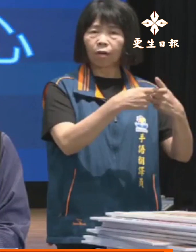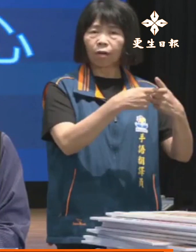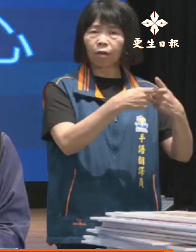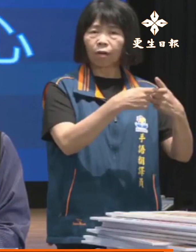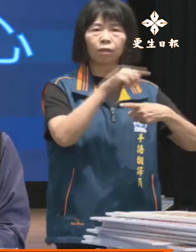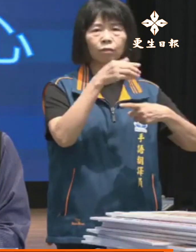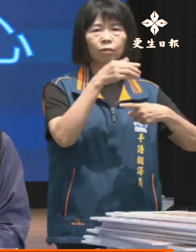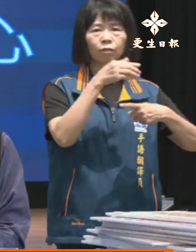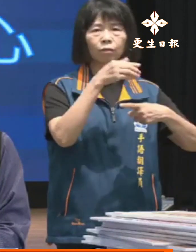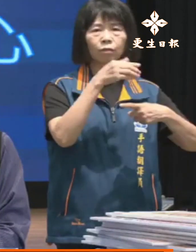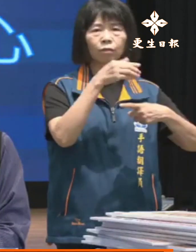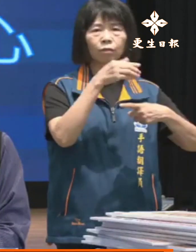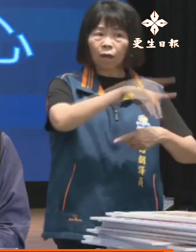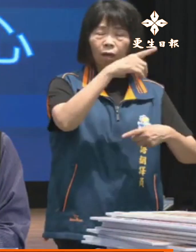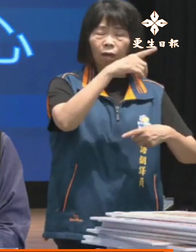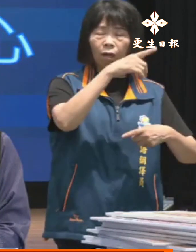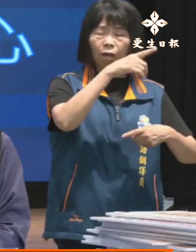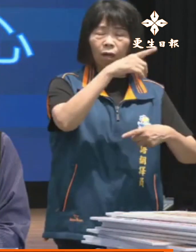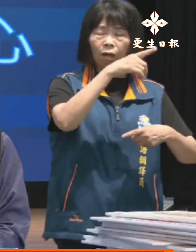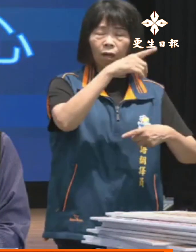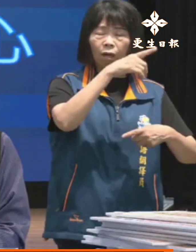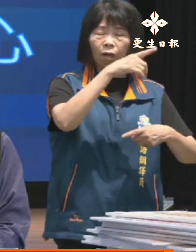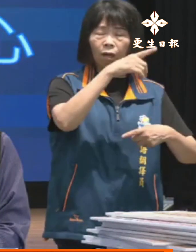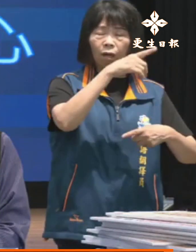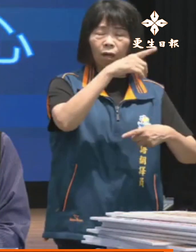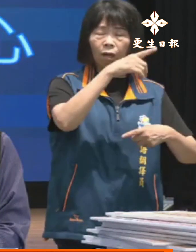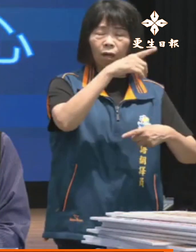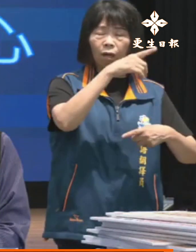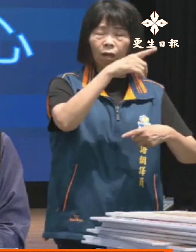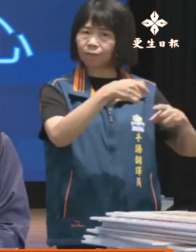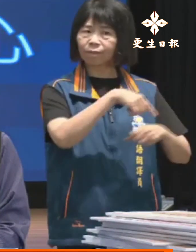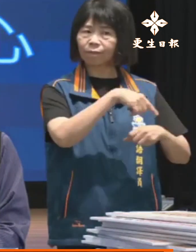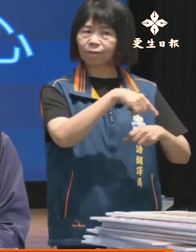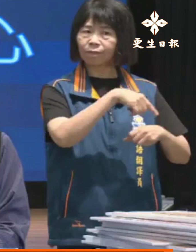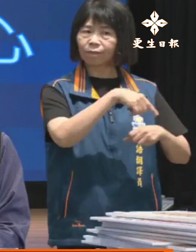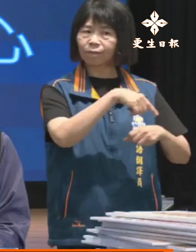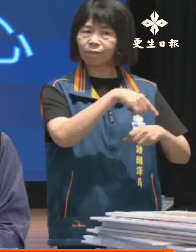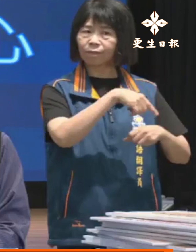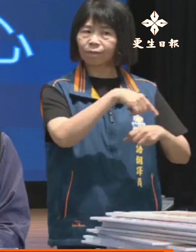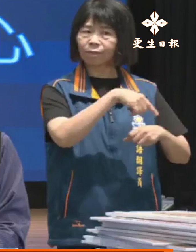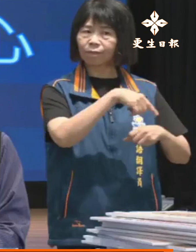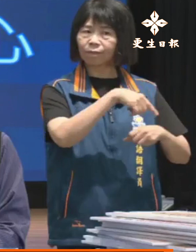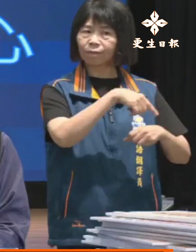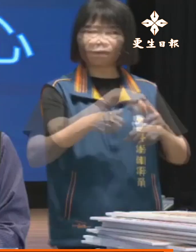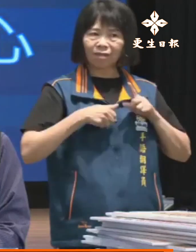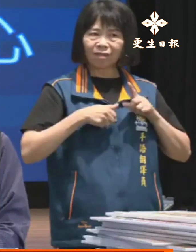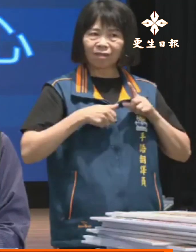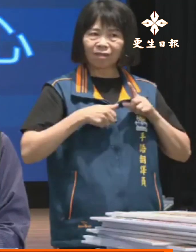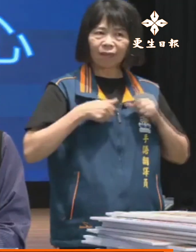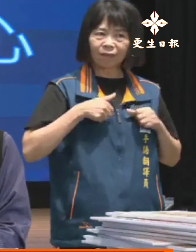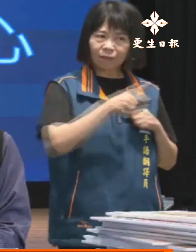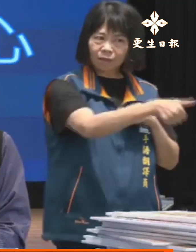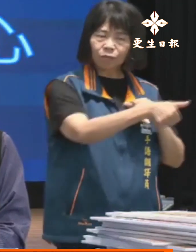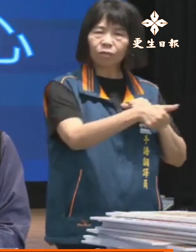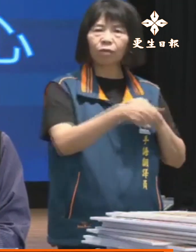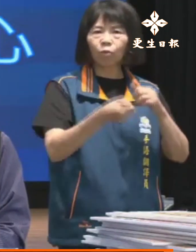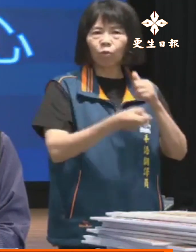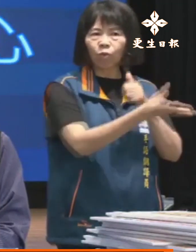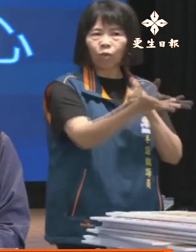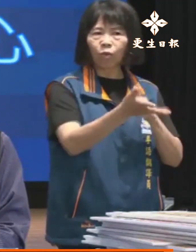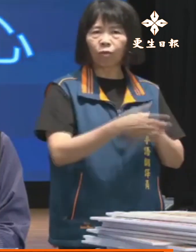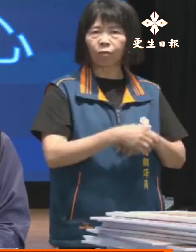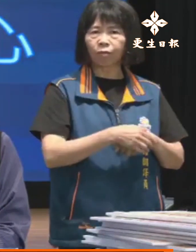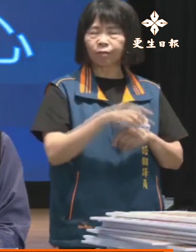这些我们的弟兄们哈、姐妹们哈，那他们的确诊率更低哈，只有2.7%，